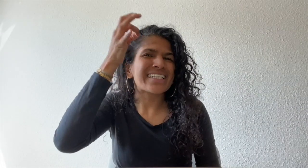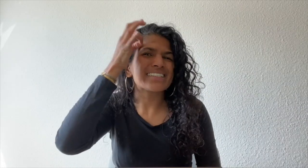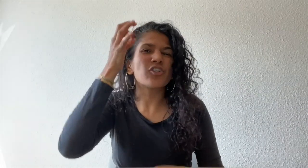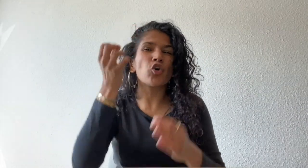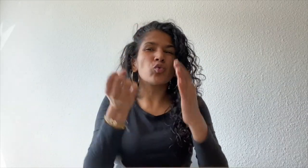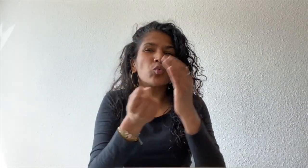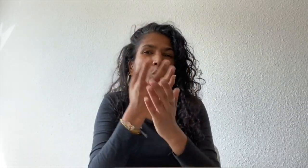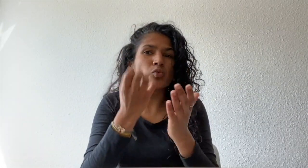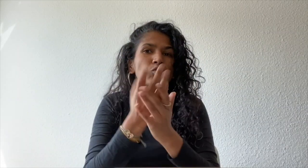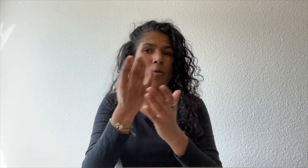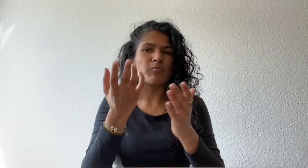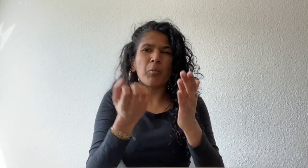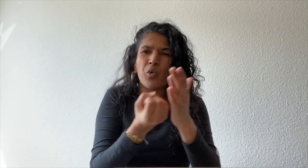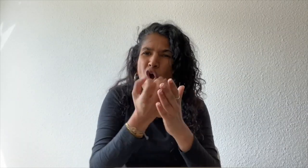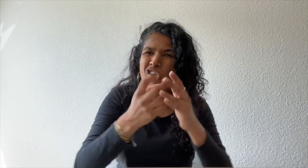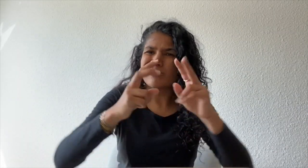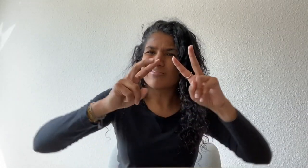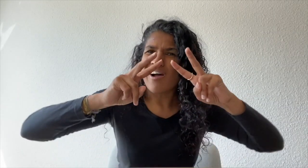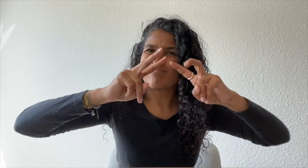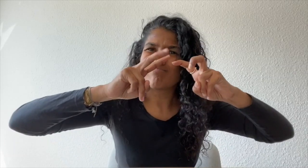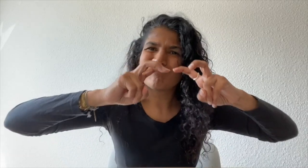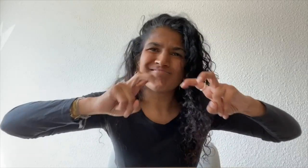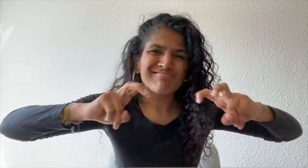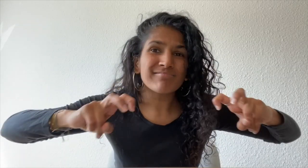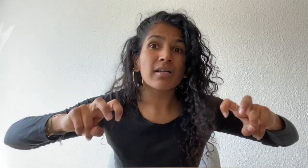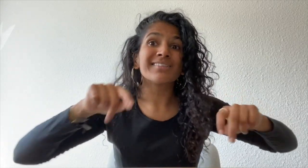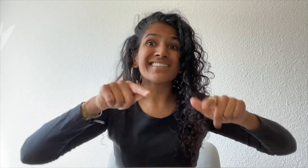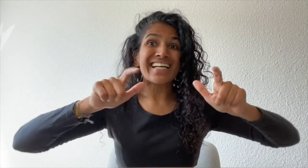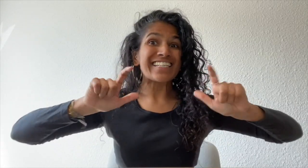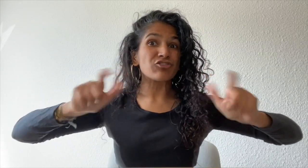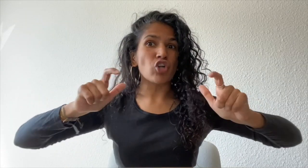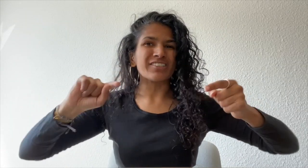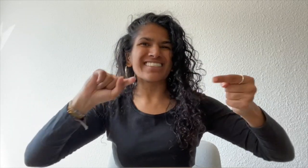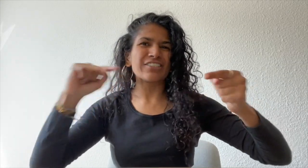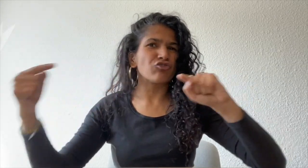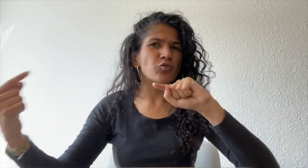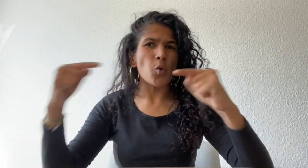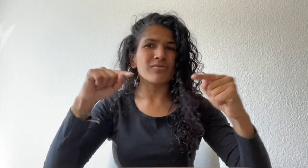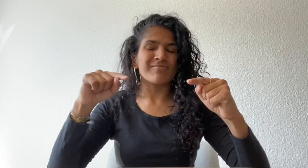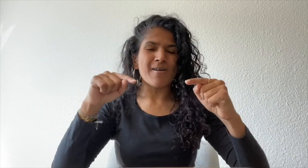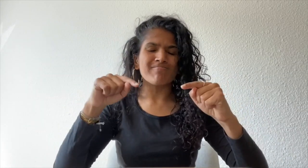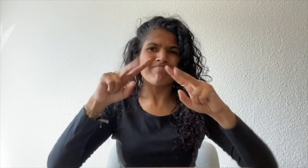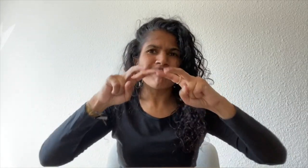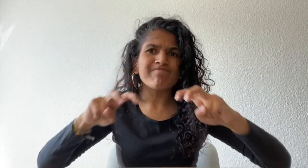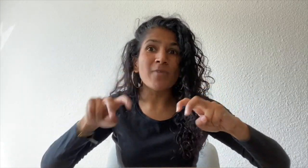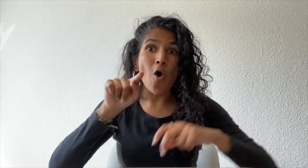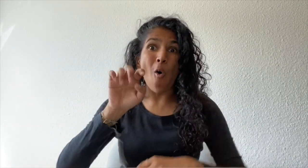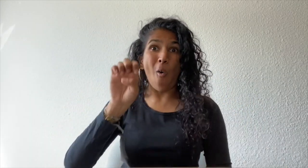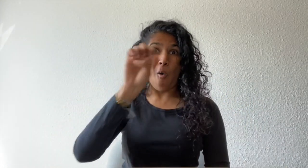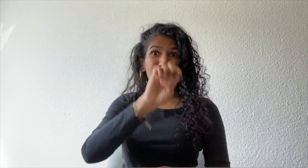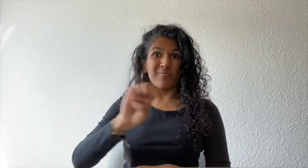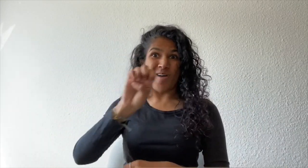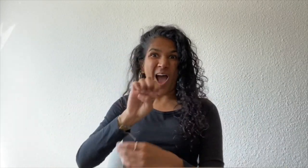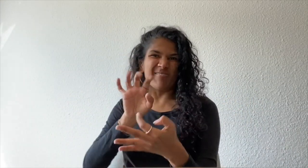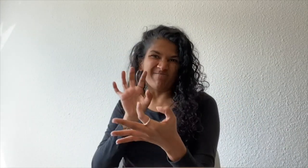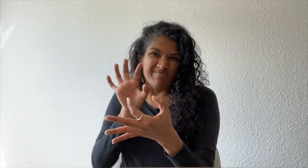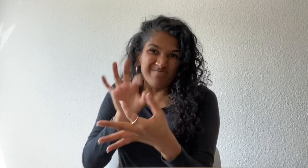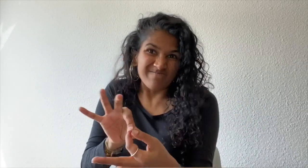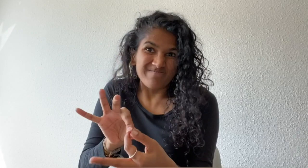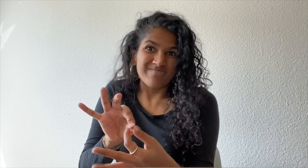Wissens- und Kulturproduktion sowie als Basis gesellschaftlicher Diskurse weit über Europa